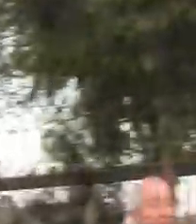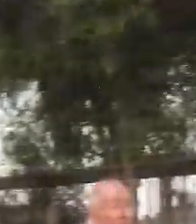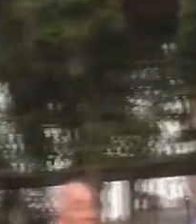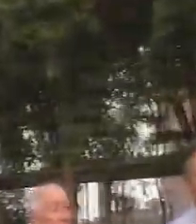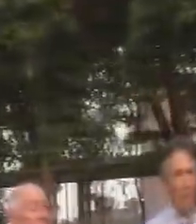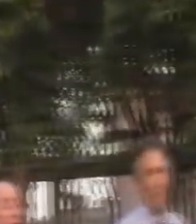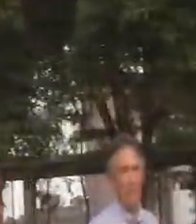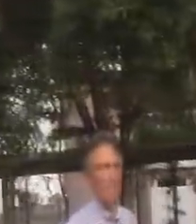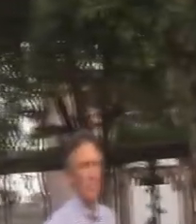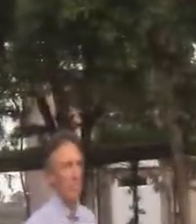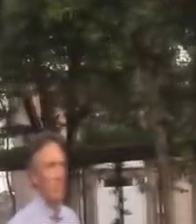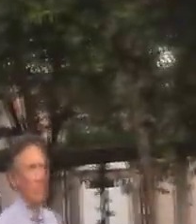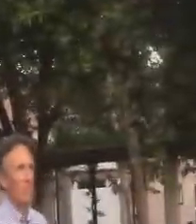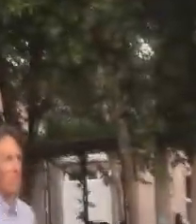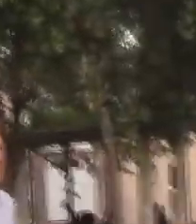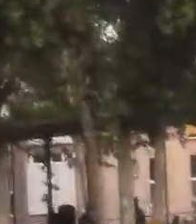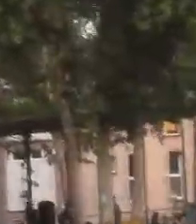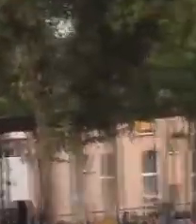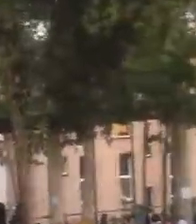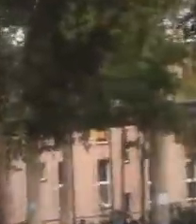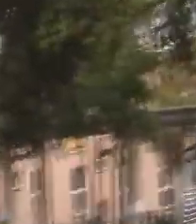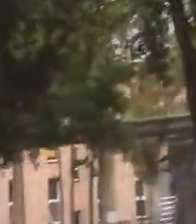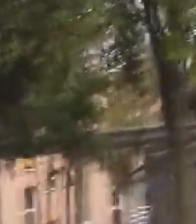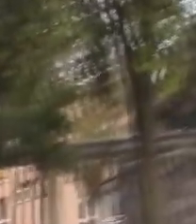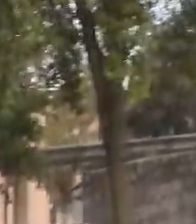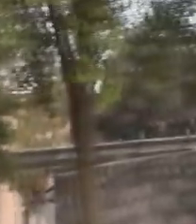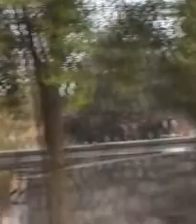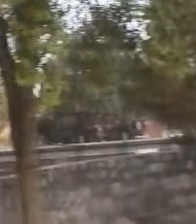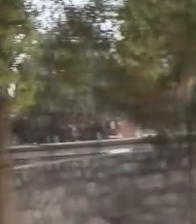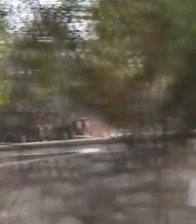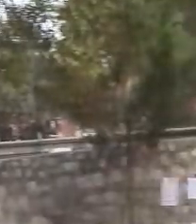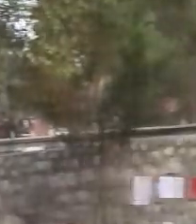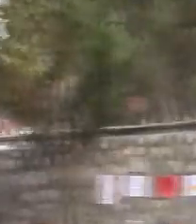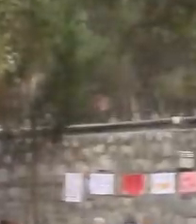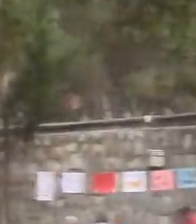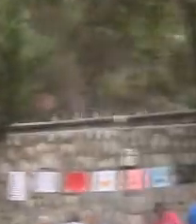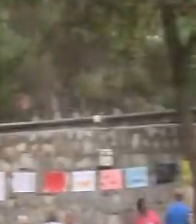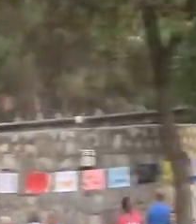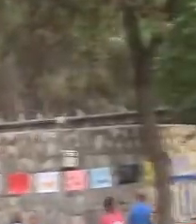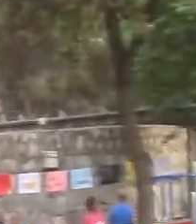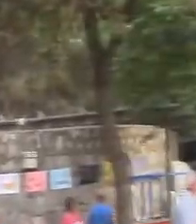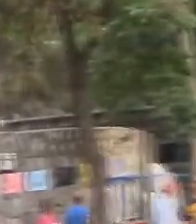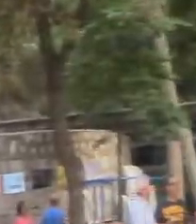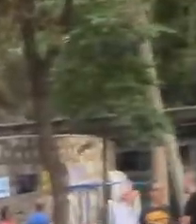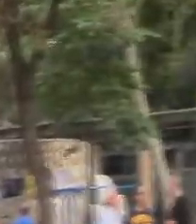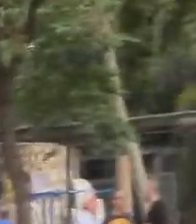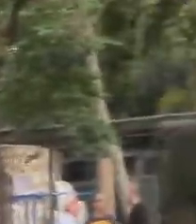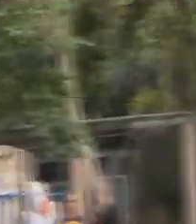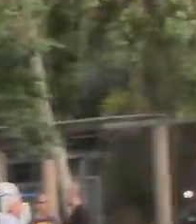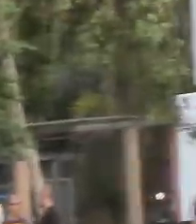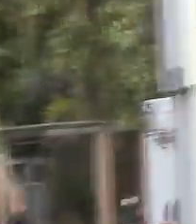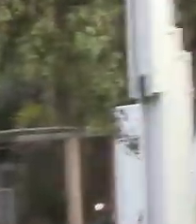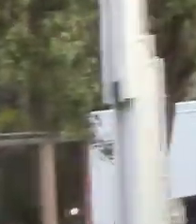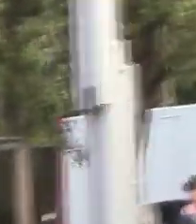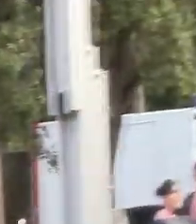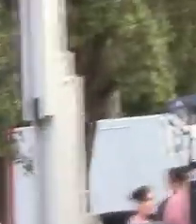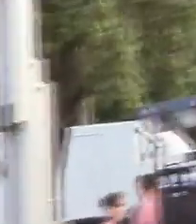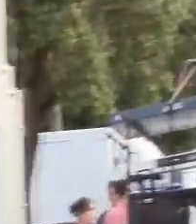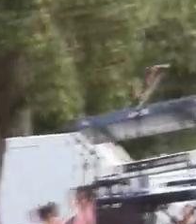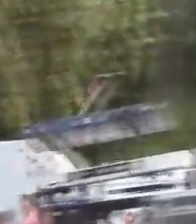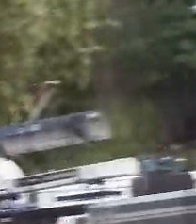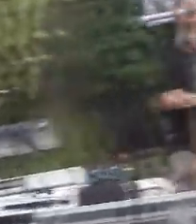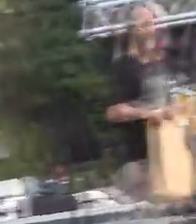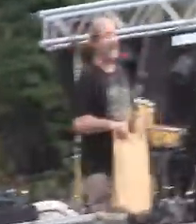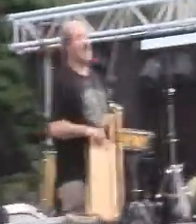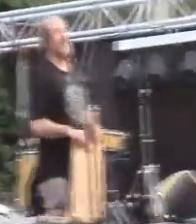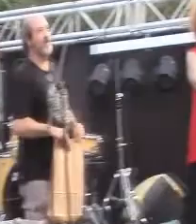que esperem que vingueu a totes les activitats que anem fent, que si no teniu el programa el podeu trobar a la barra, el llibret amb tota la programació. Agrair a